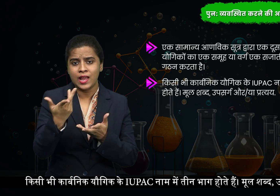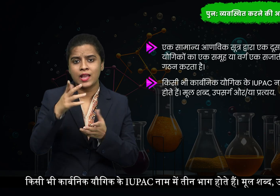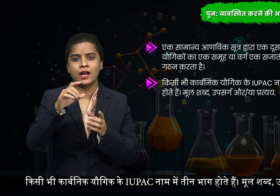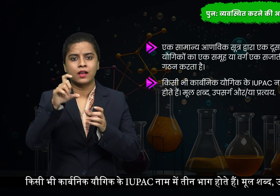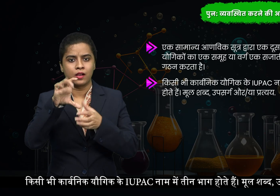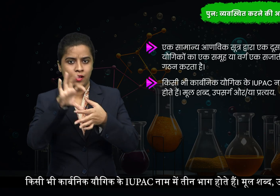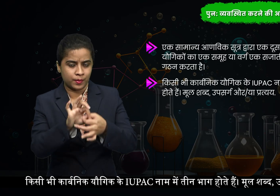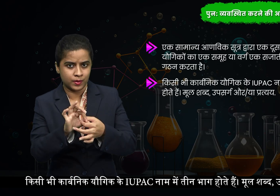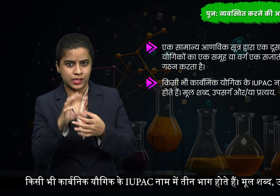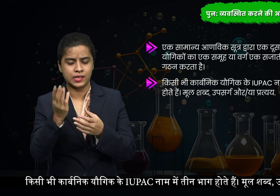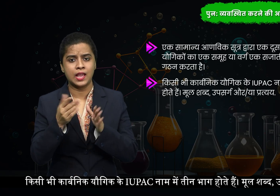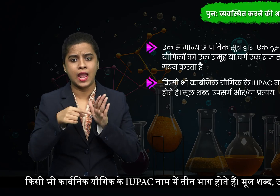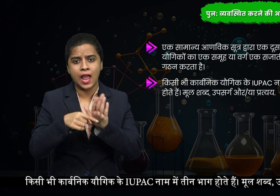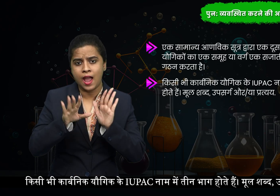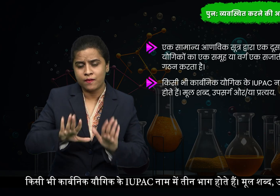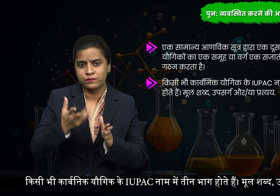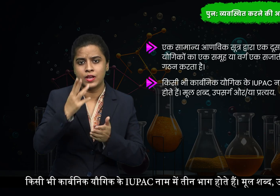IUPAC नाम में 3 भाग होते हैं: